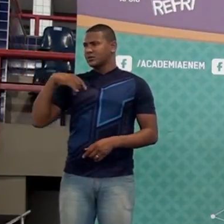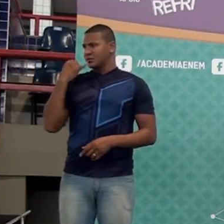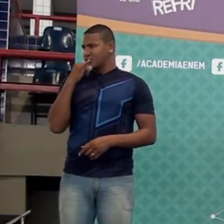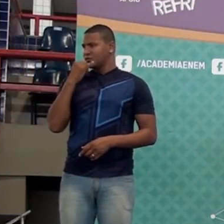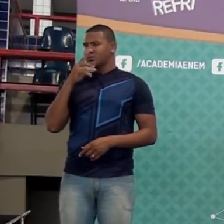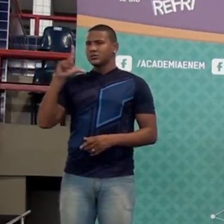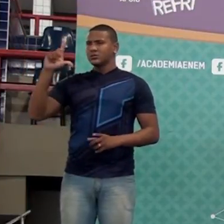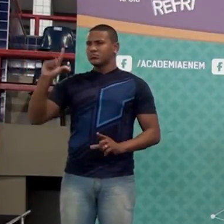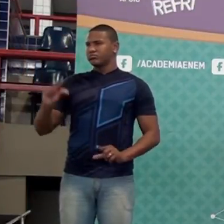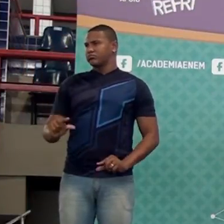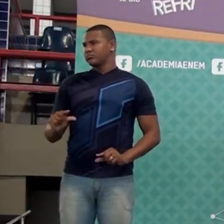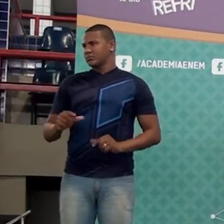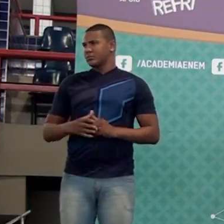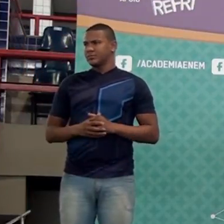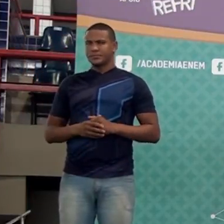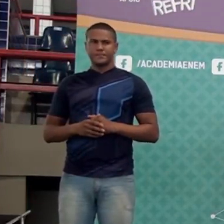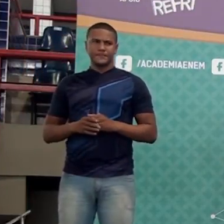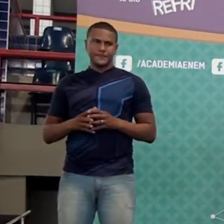custo.